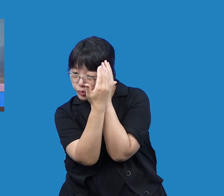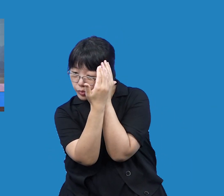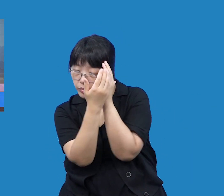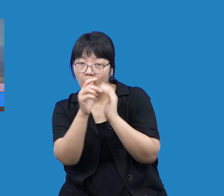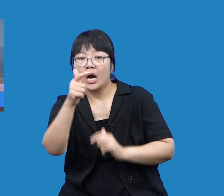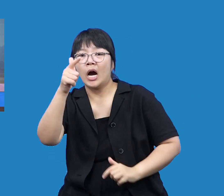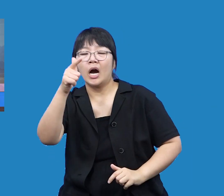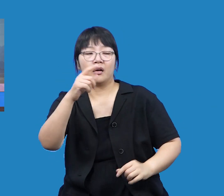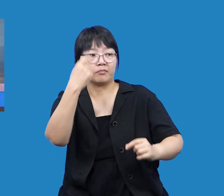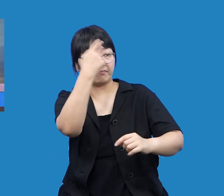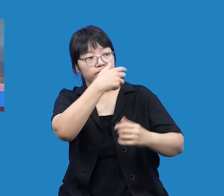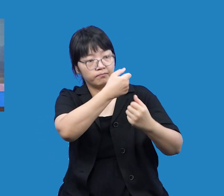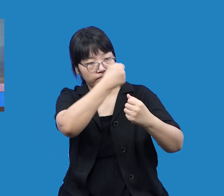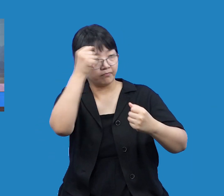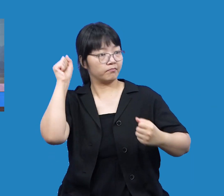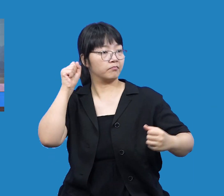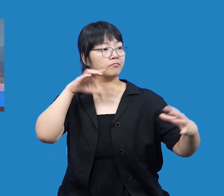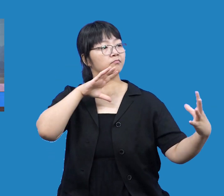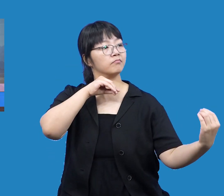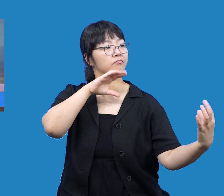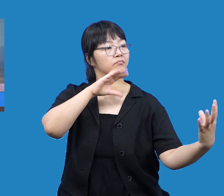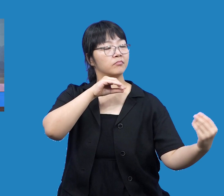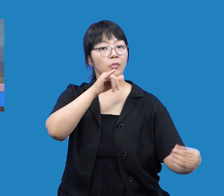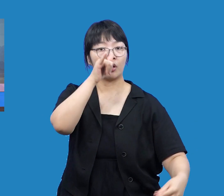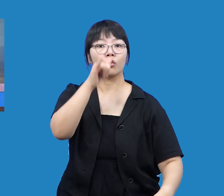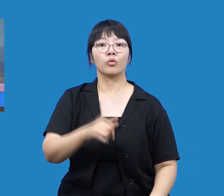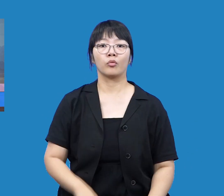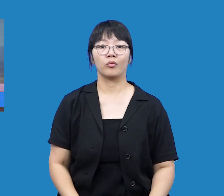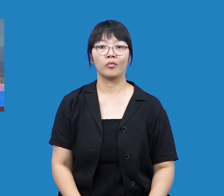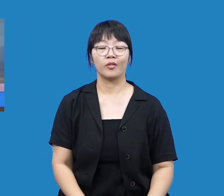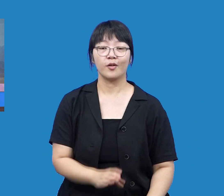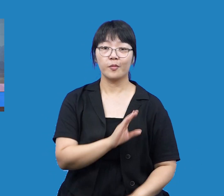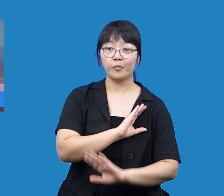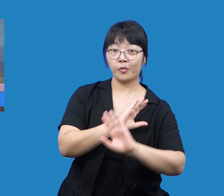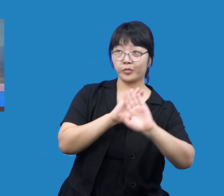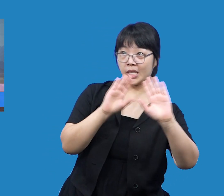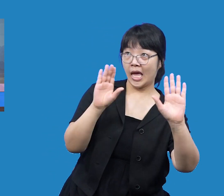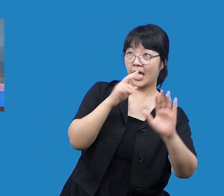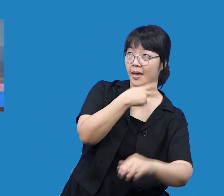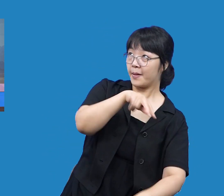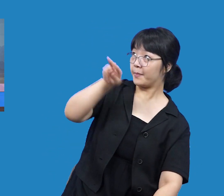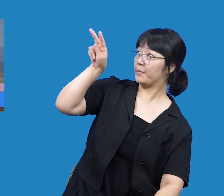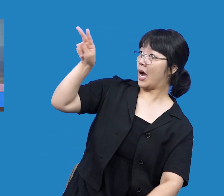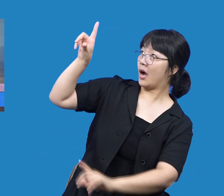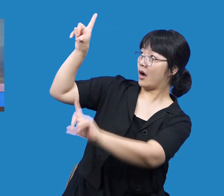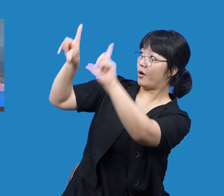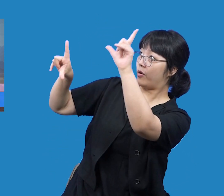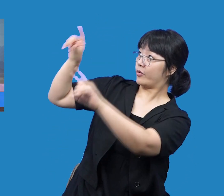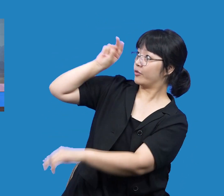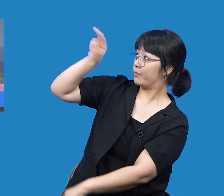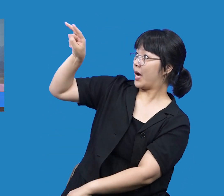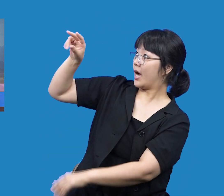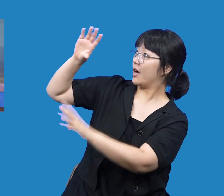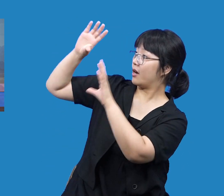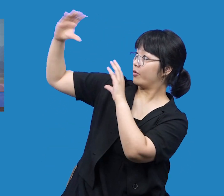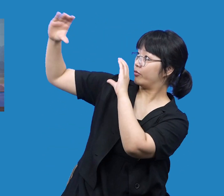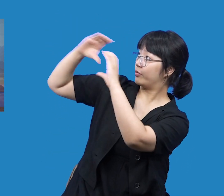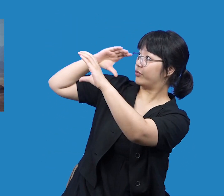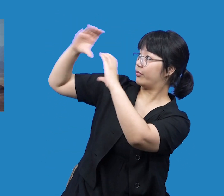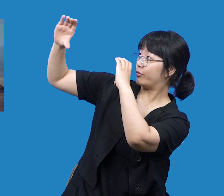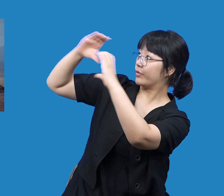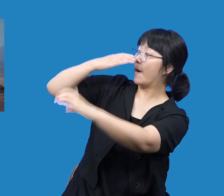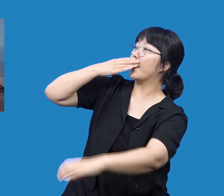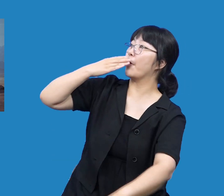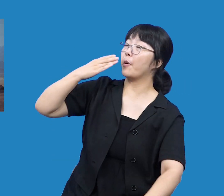직접적으로 말한다. 또 그는 또 여호와의 형상을 바라보면서 소통하는 그러한